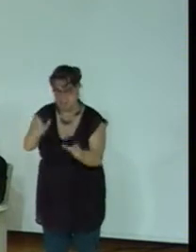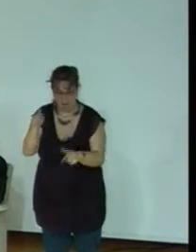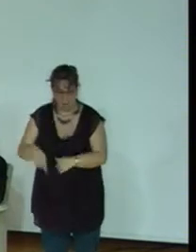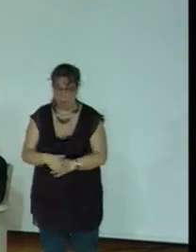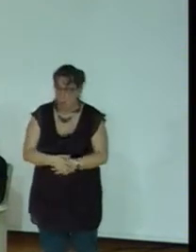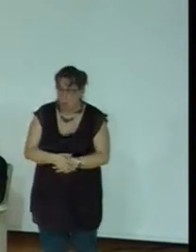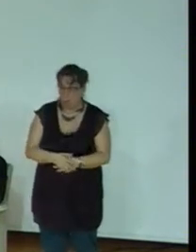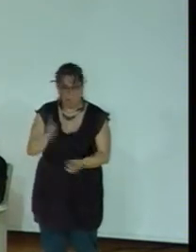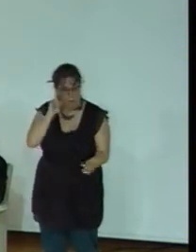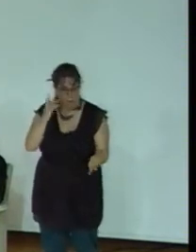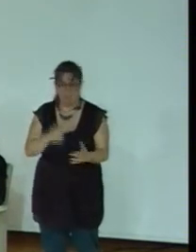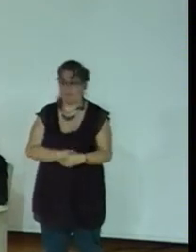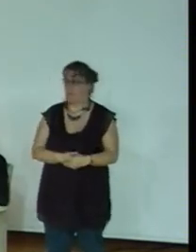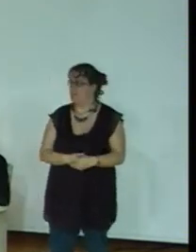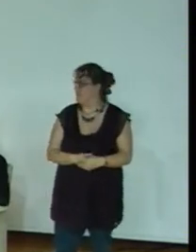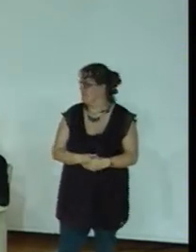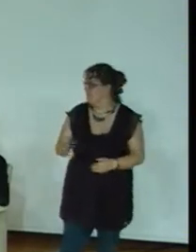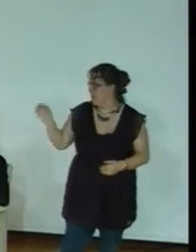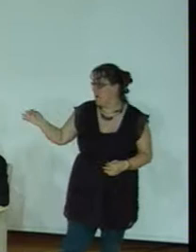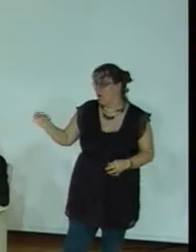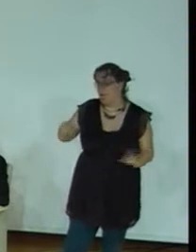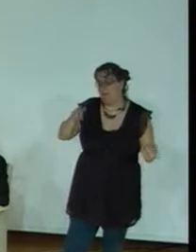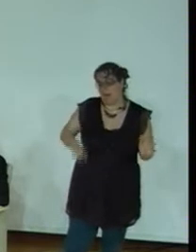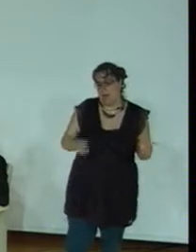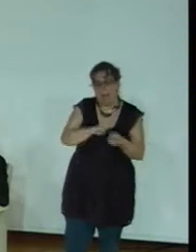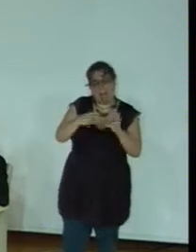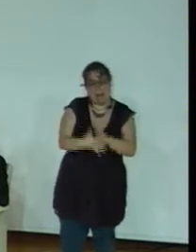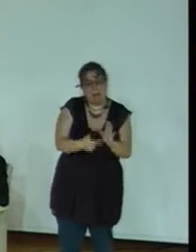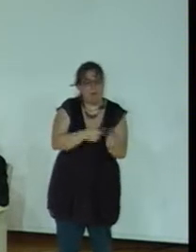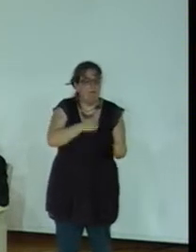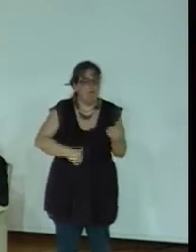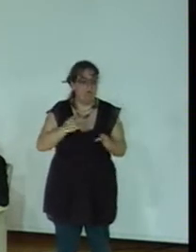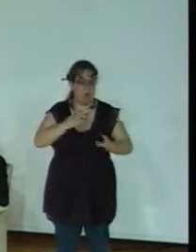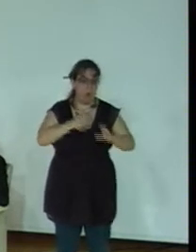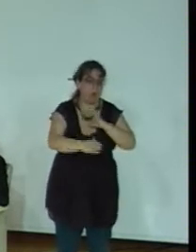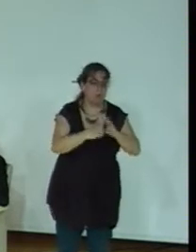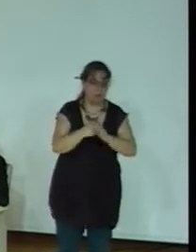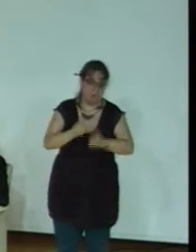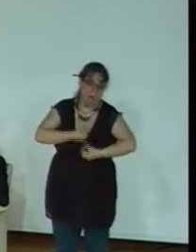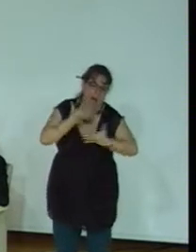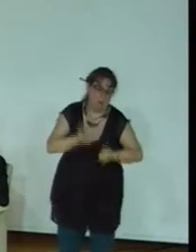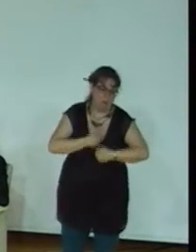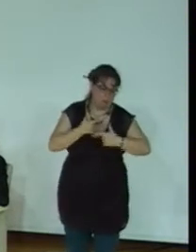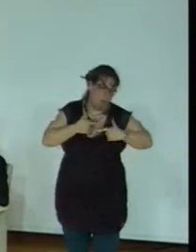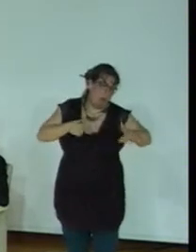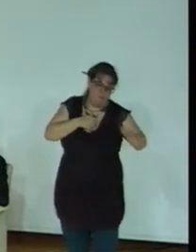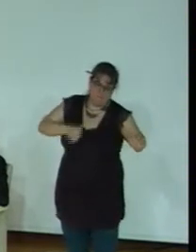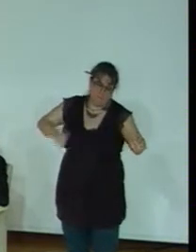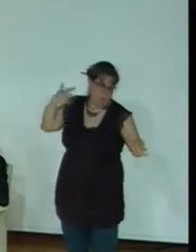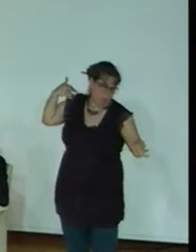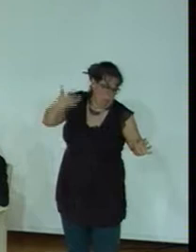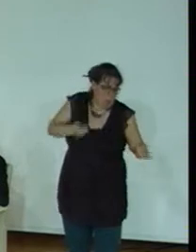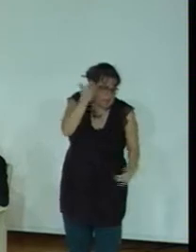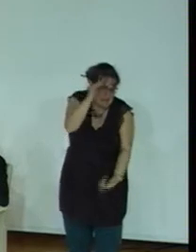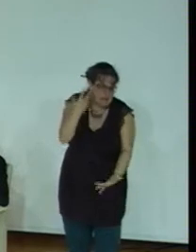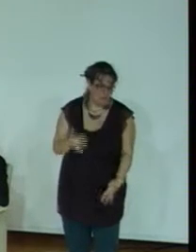puisque Internet, c'est avant tout un formidable vecteur d'expression et de communication, c'est pas vraiment nouveau. La tradition en général, au moins en France, c'est